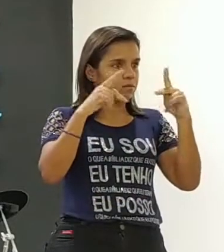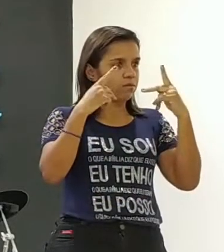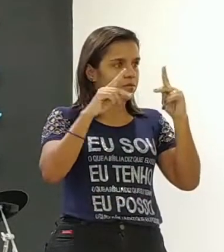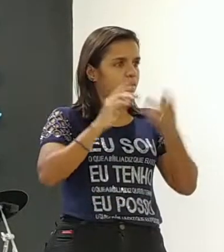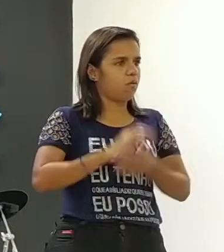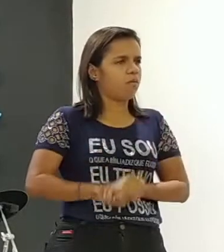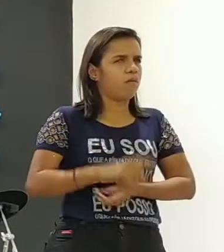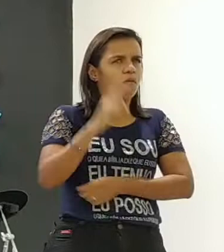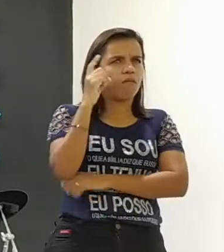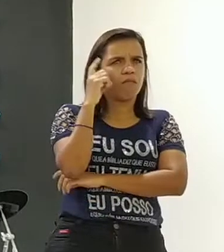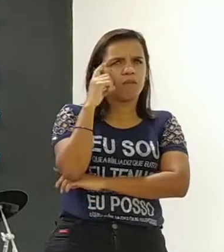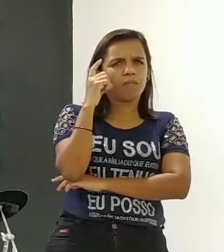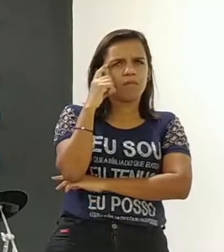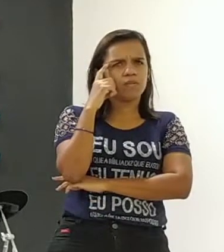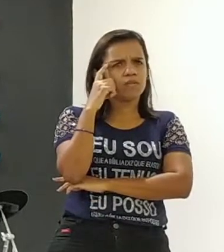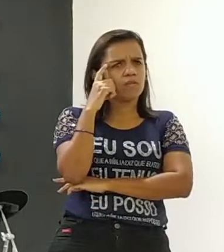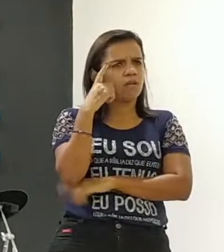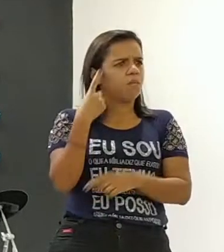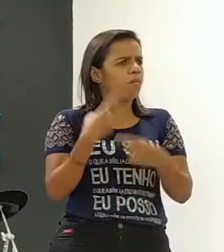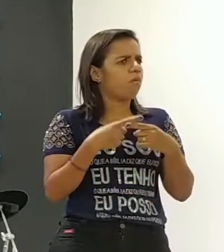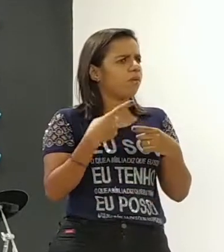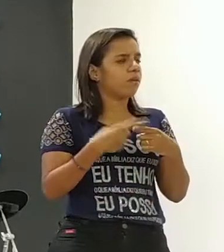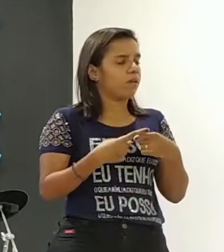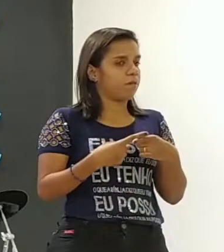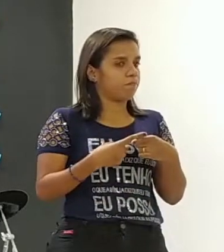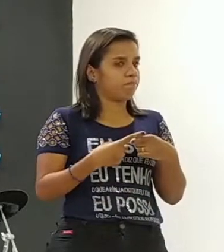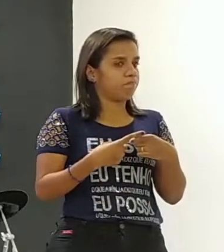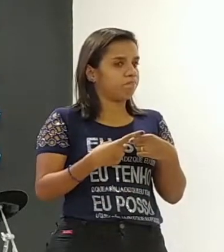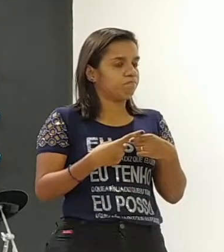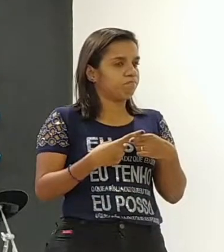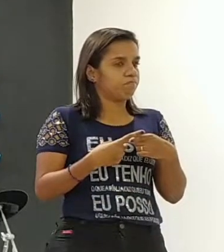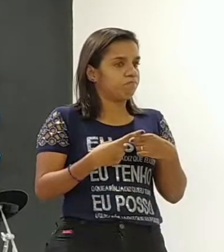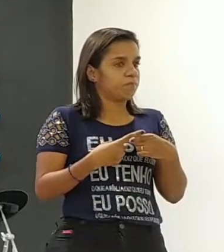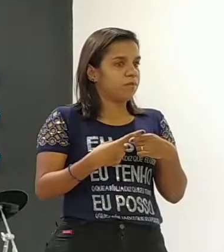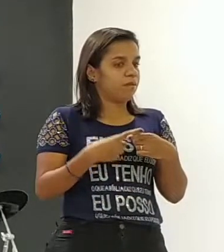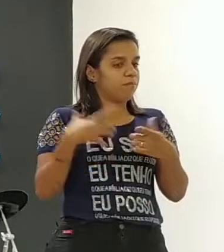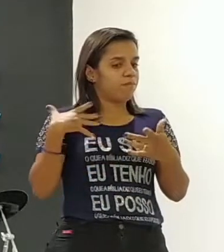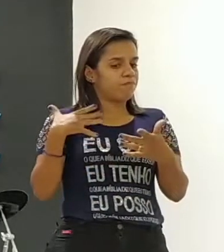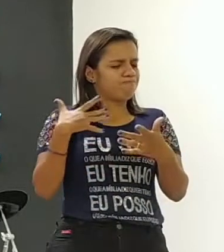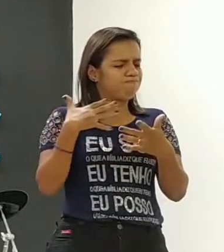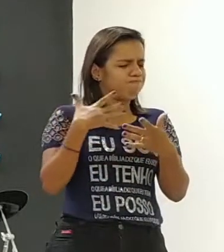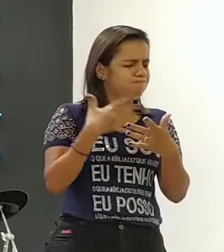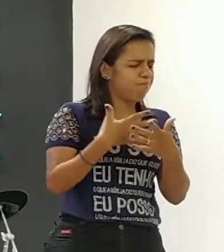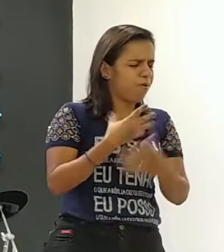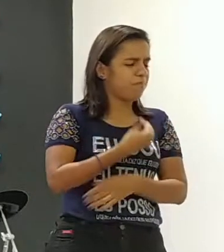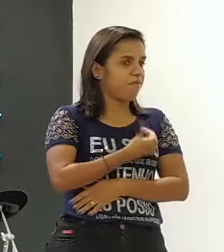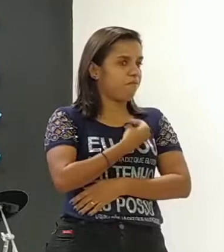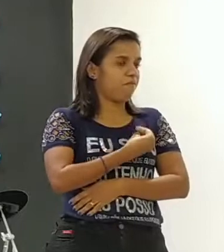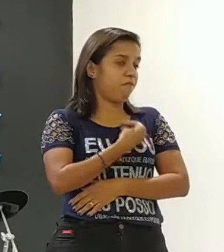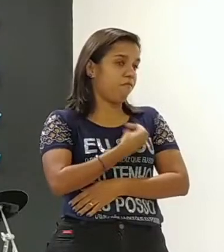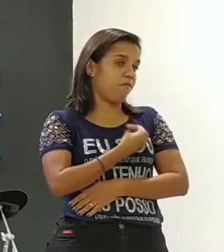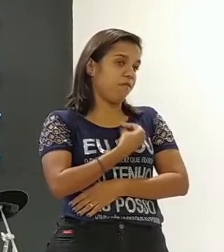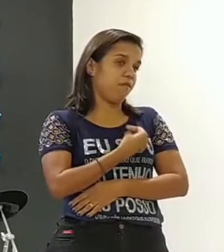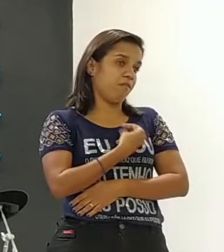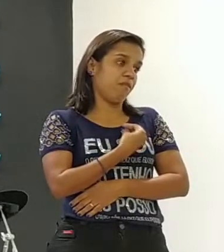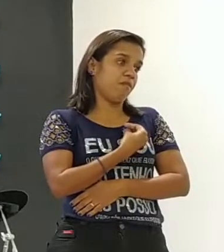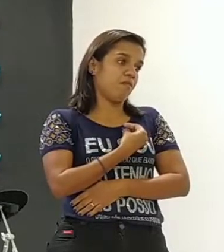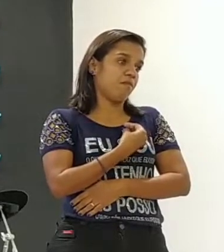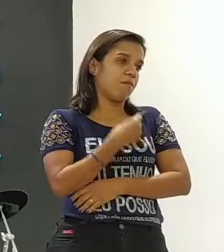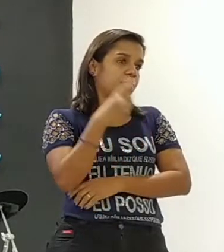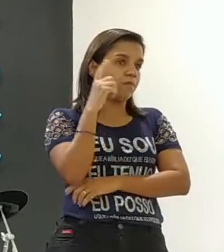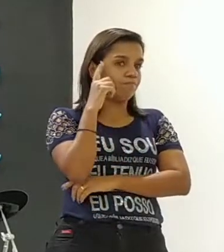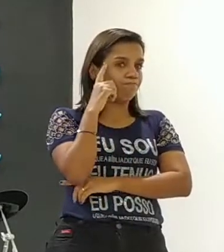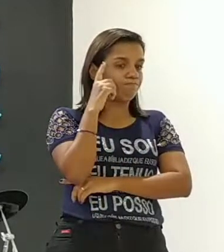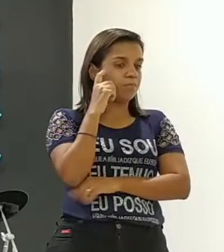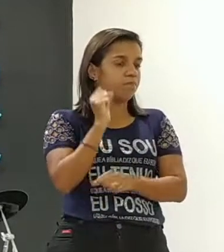E eu fiquei pensando nisso, irmãos, porque aquilo que eu estava passando, a situação que eu estava vivendo, me